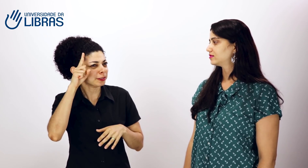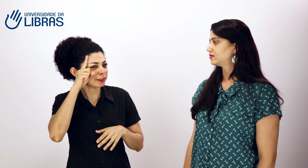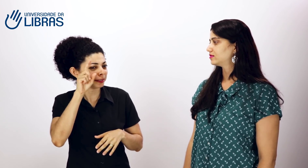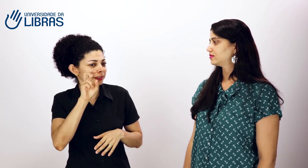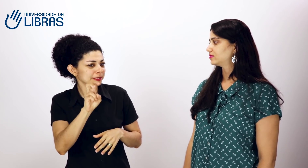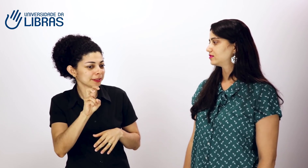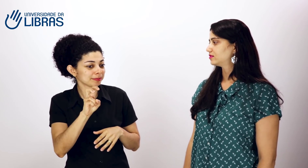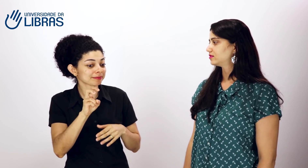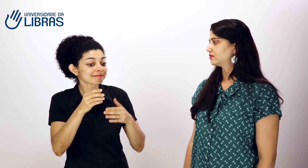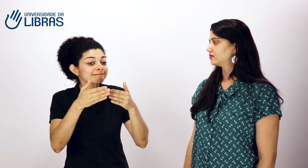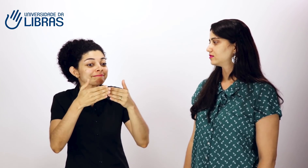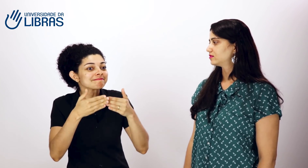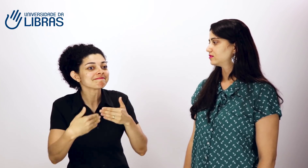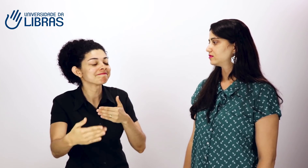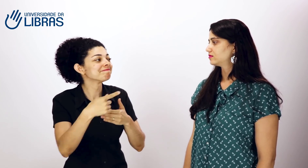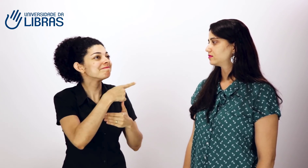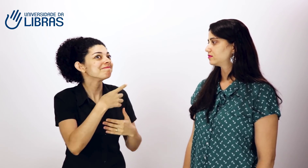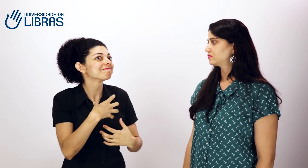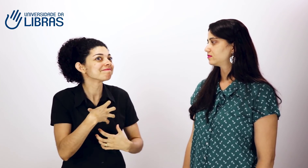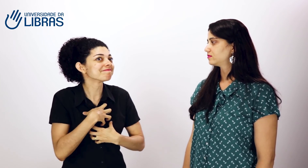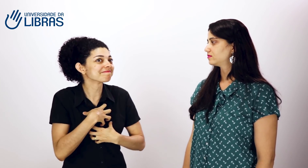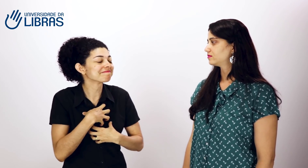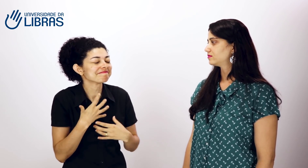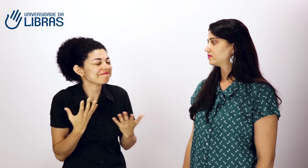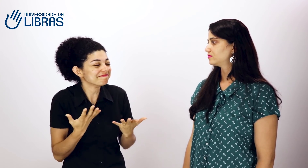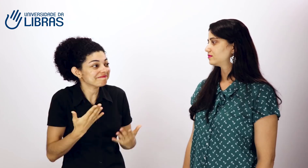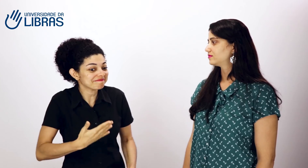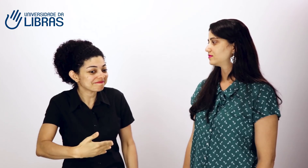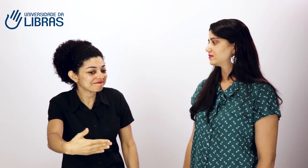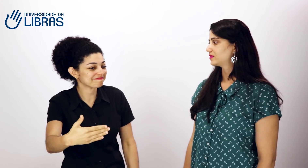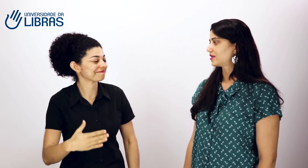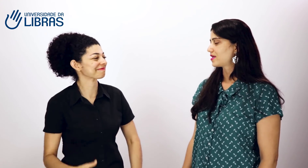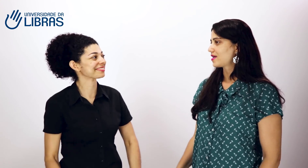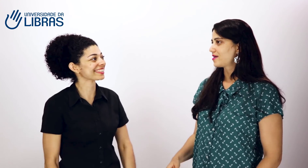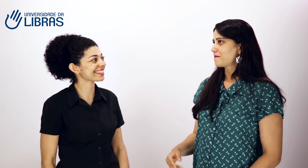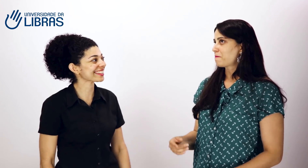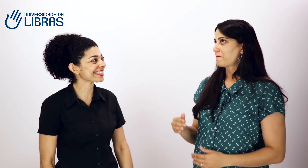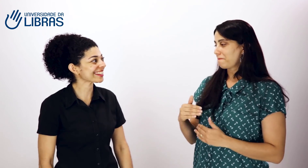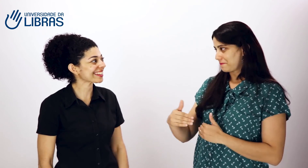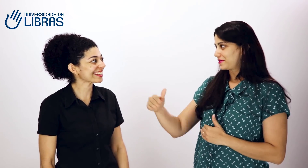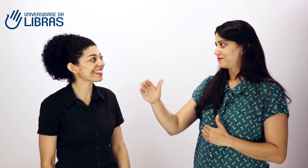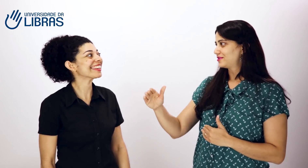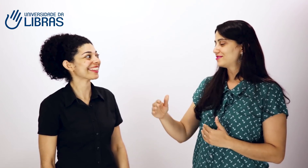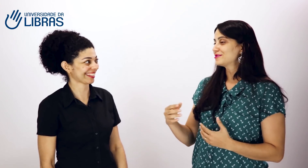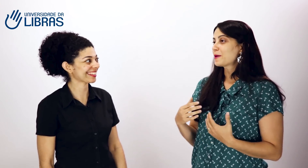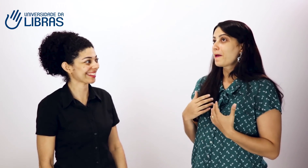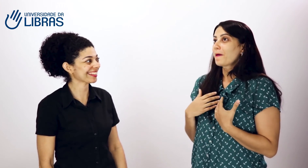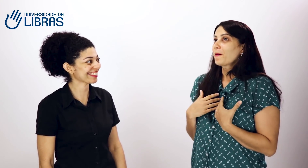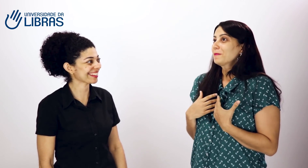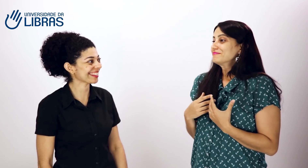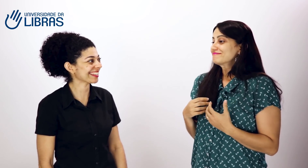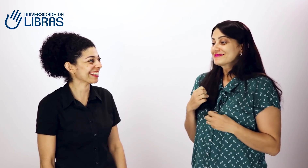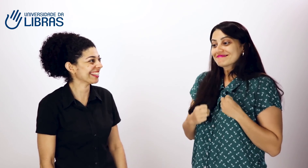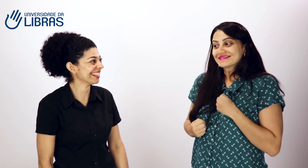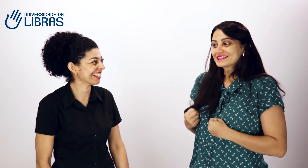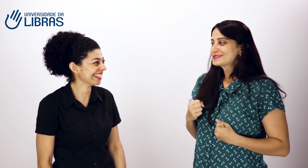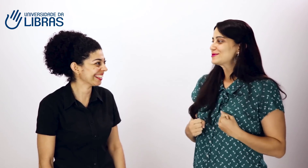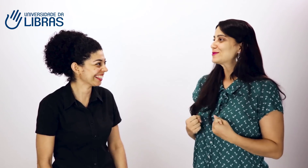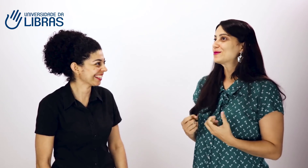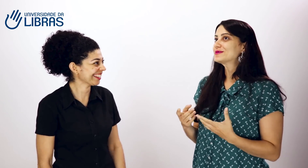e 5 dias. O que você tem de expectativa aí para as próximas semanas? Eu estou muito